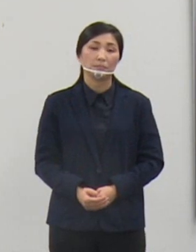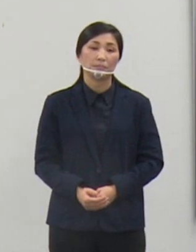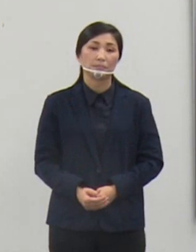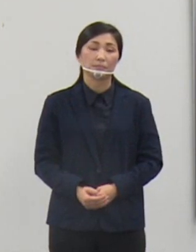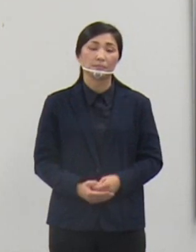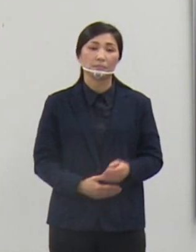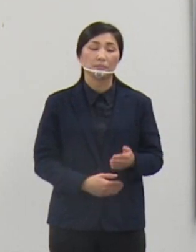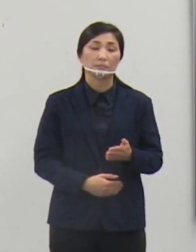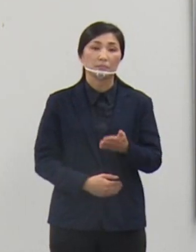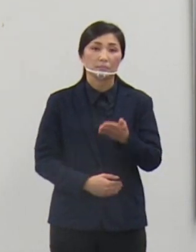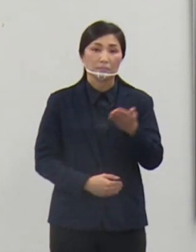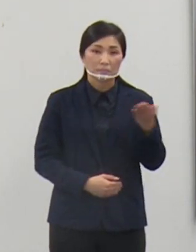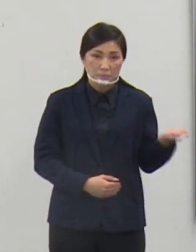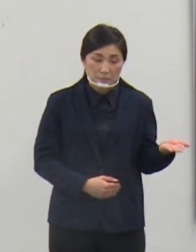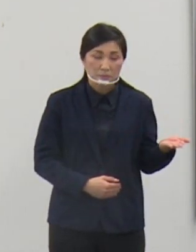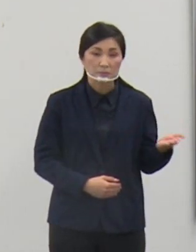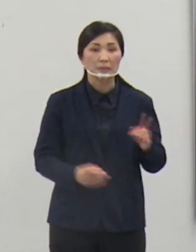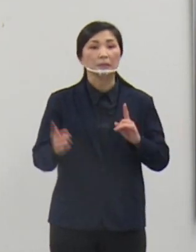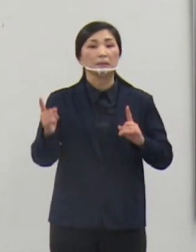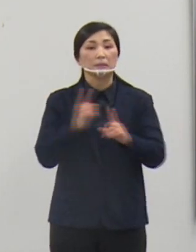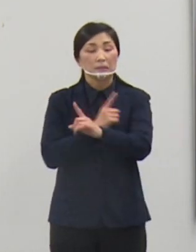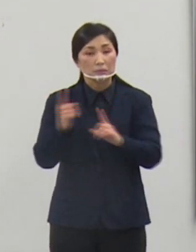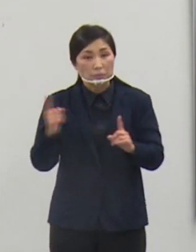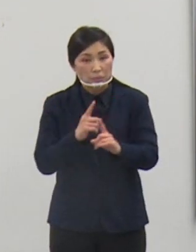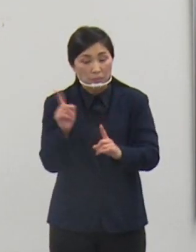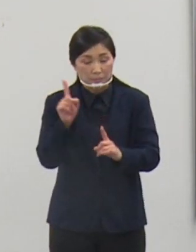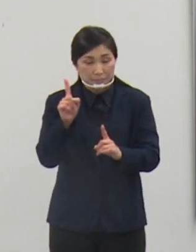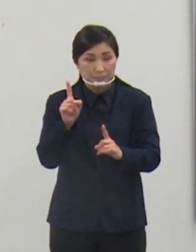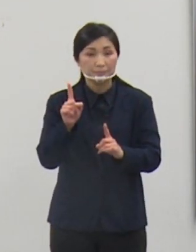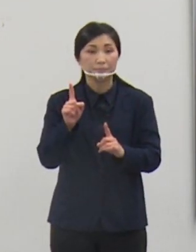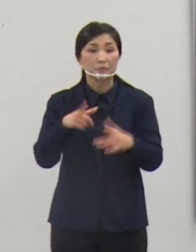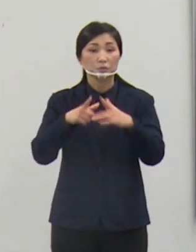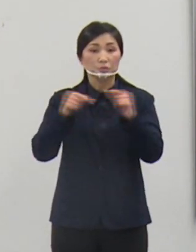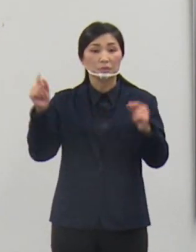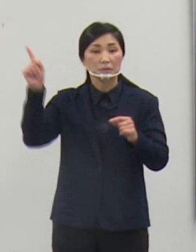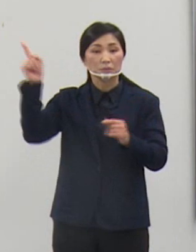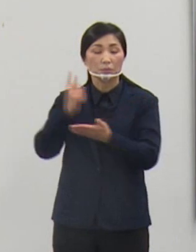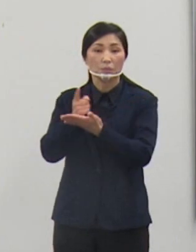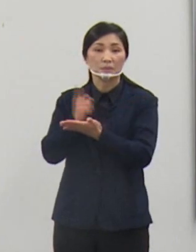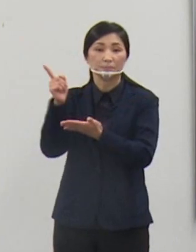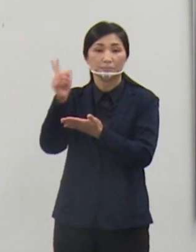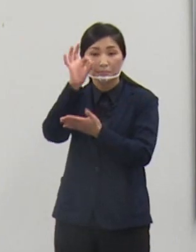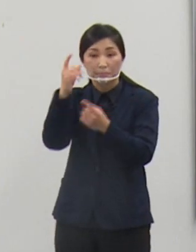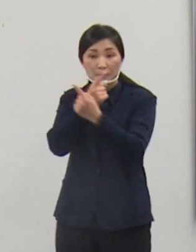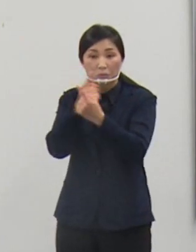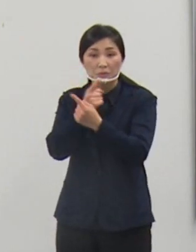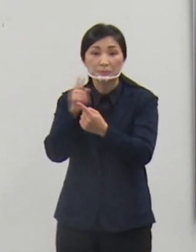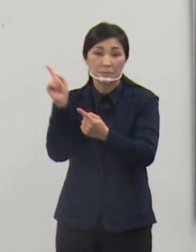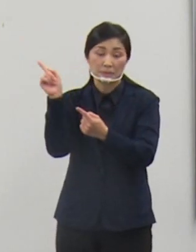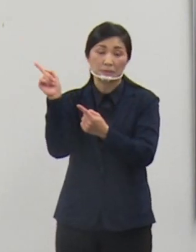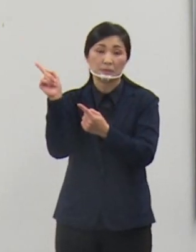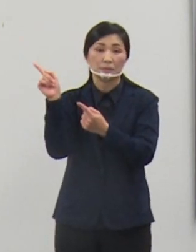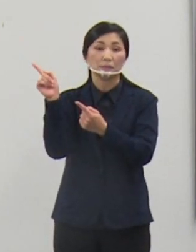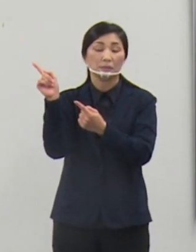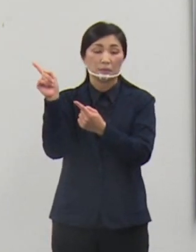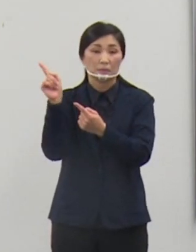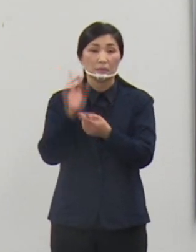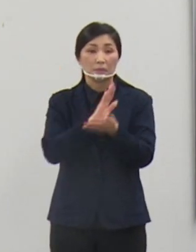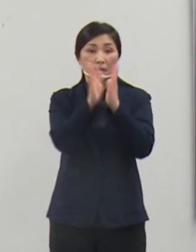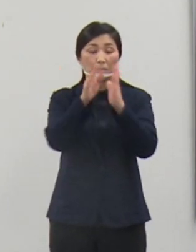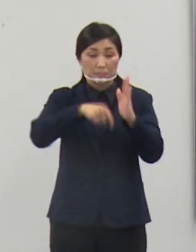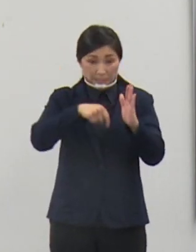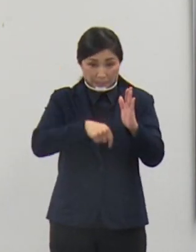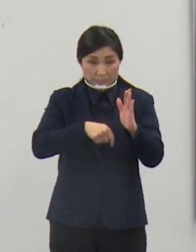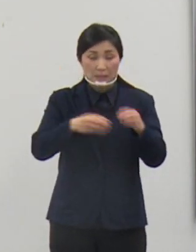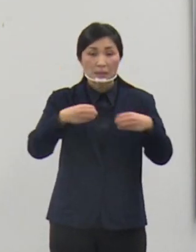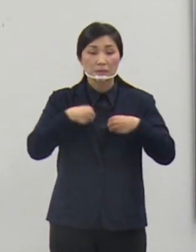次に人の移動についてでございますが、今回の国の方針が見直されたことにより、本県における感染